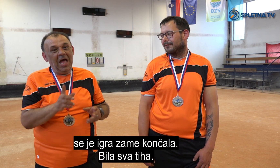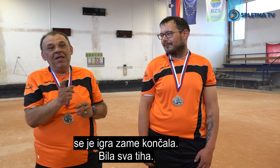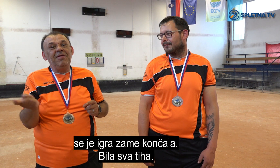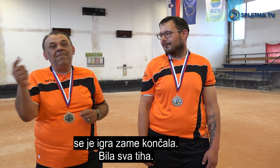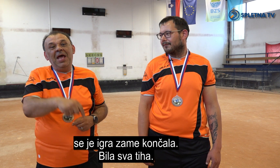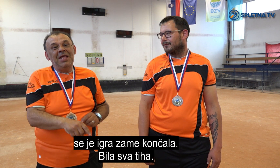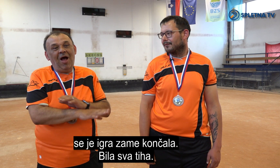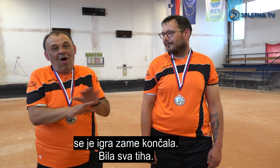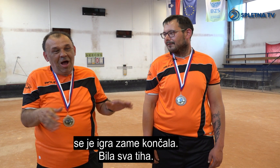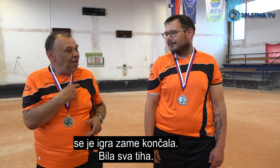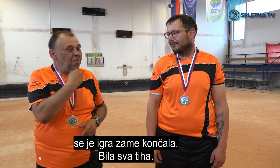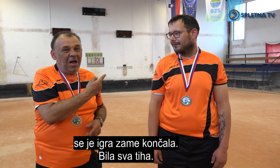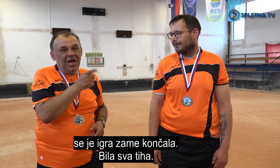but that don't make it better.